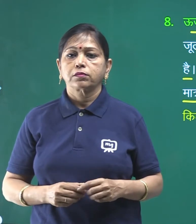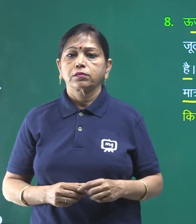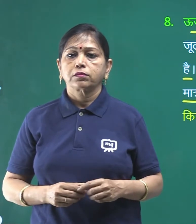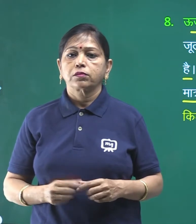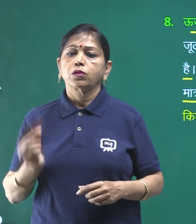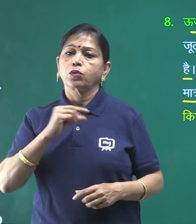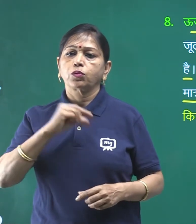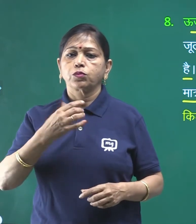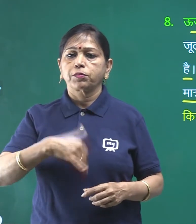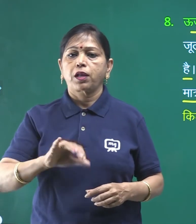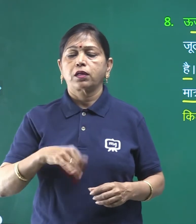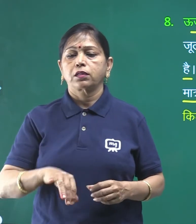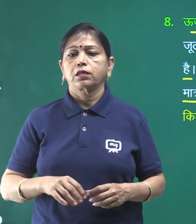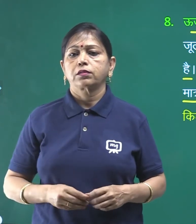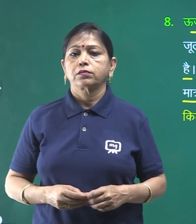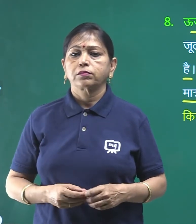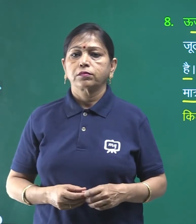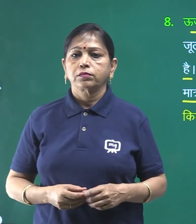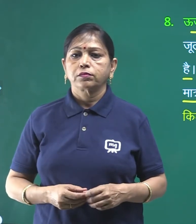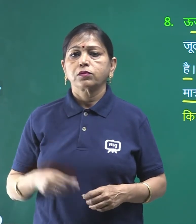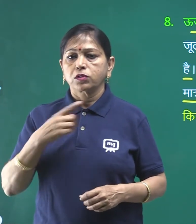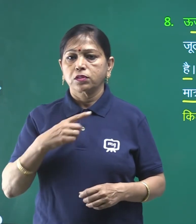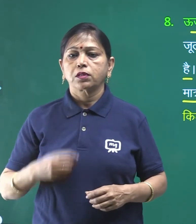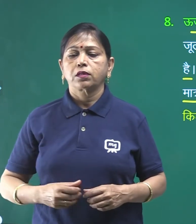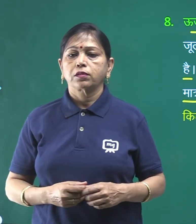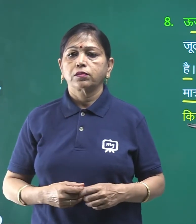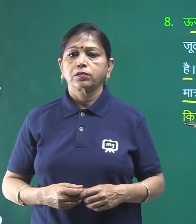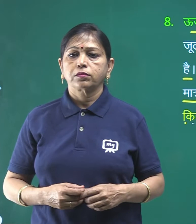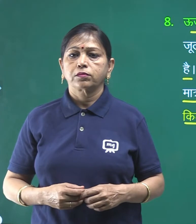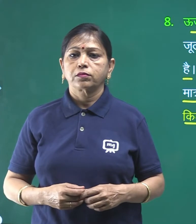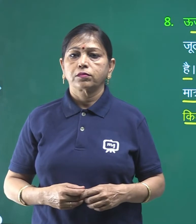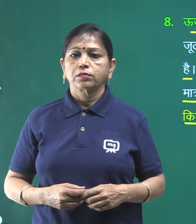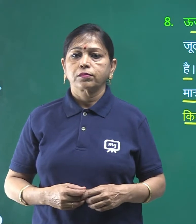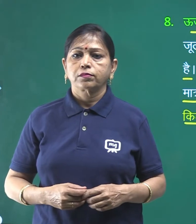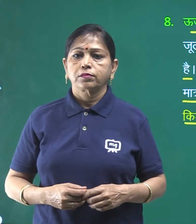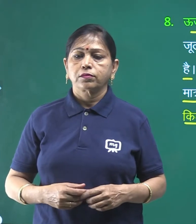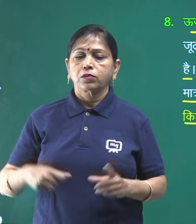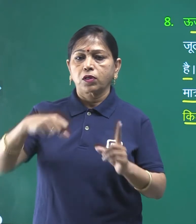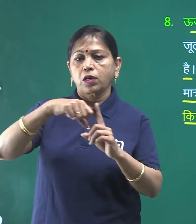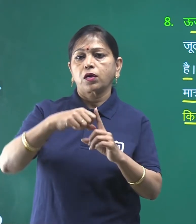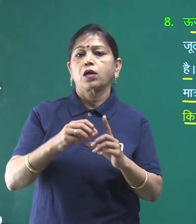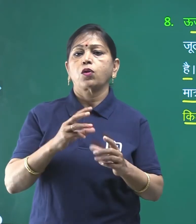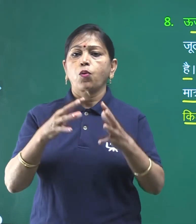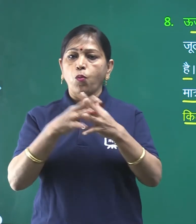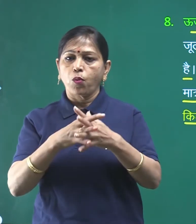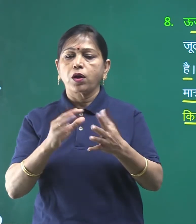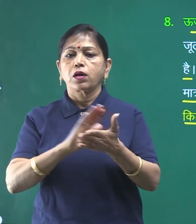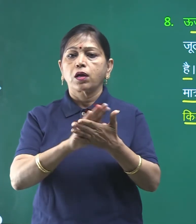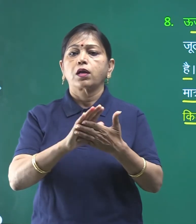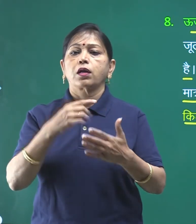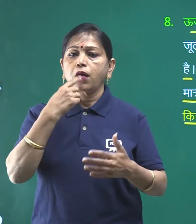उपयोग में लाते हैं, जिसे किलोवाट घंटा कहते हैं।